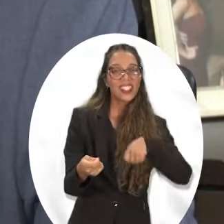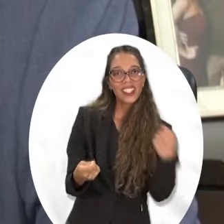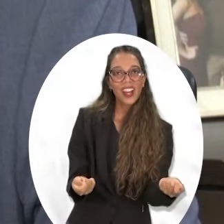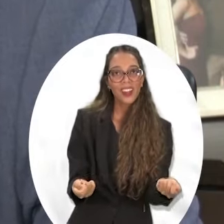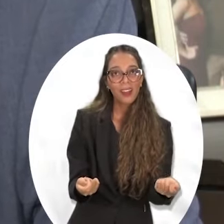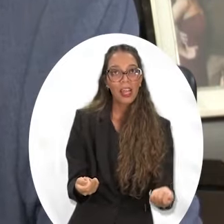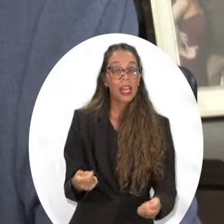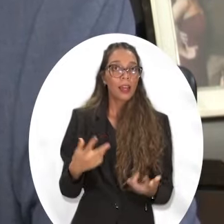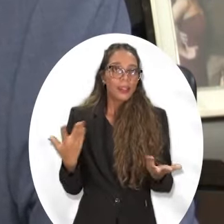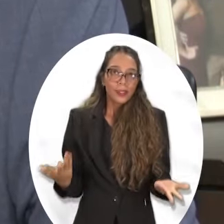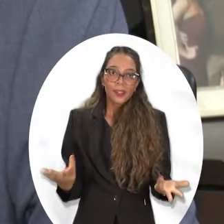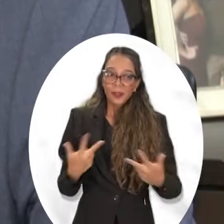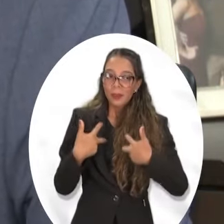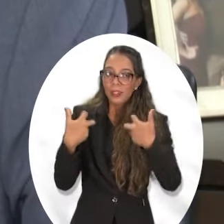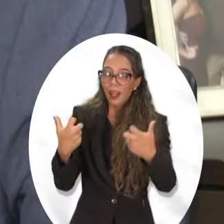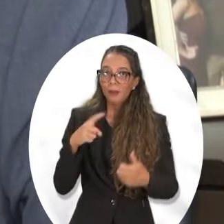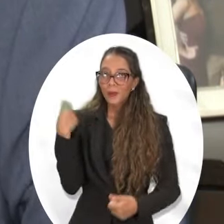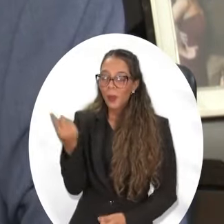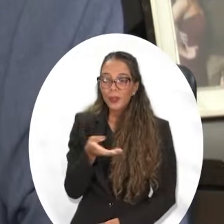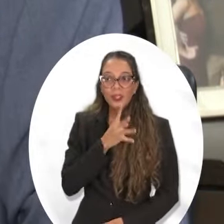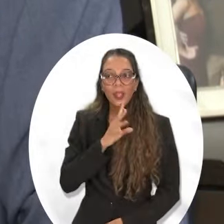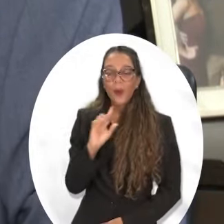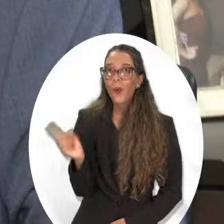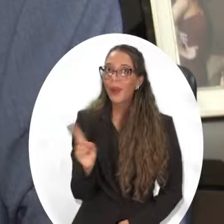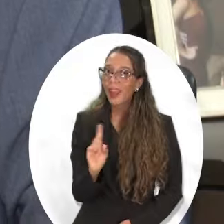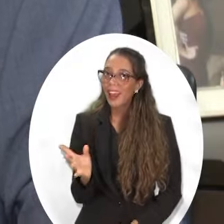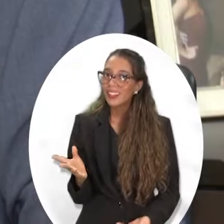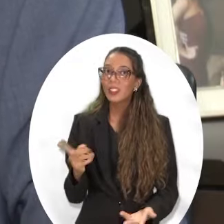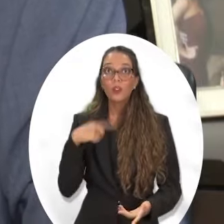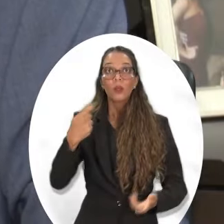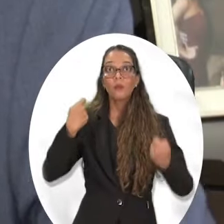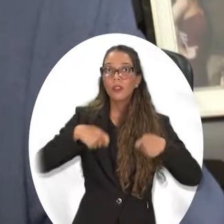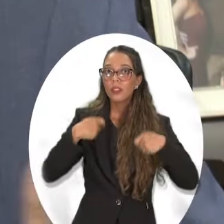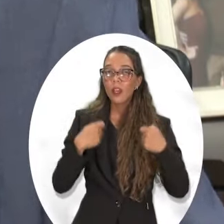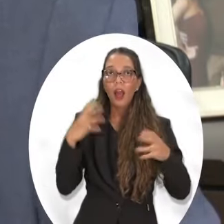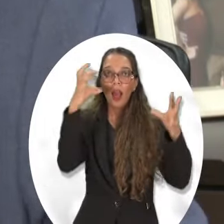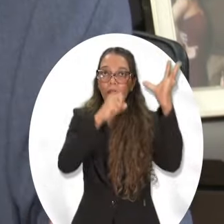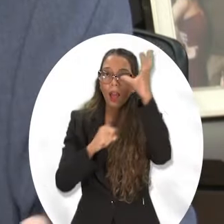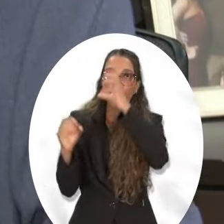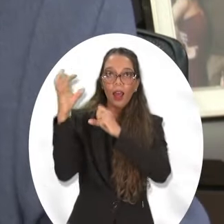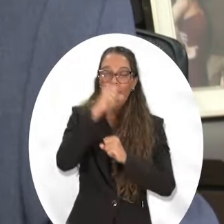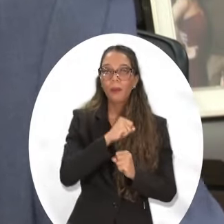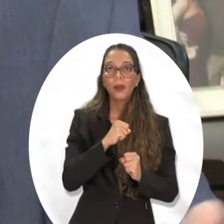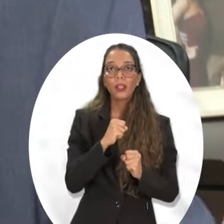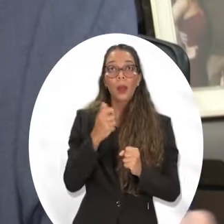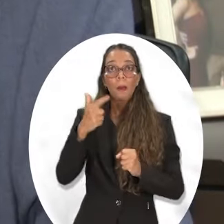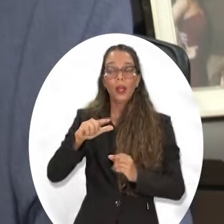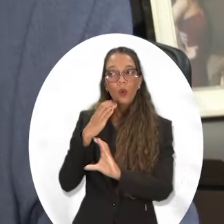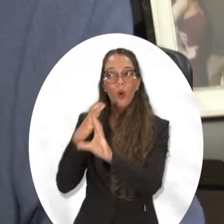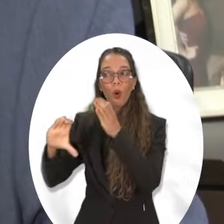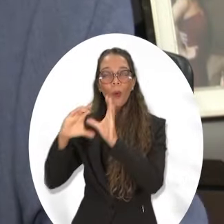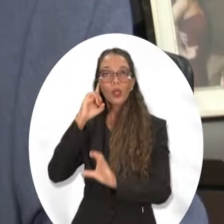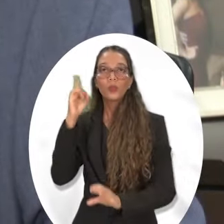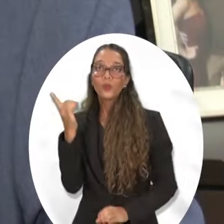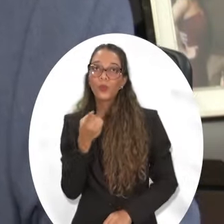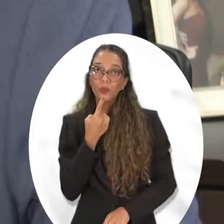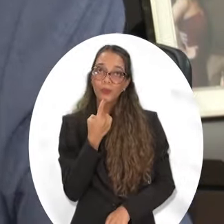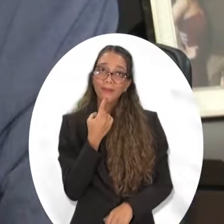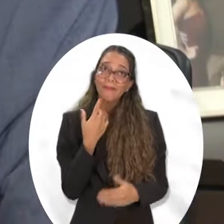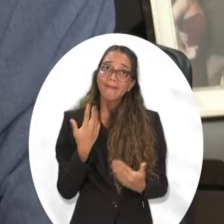demonstra o nosso desconhecimento. Quer dizer, na realidade, nós precisávamos estar mais interagindo com a comunidade